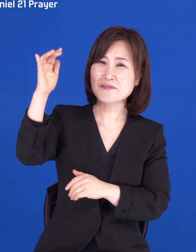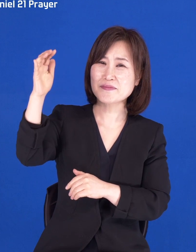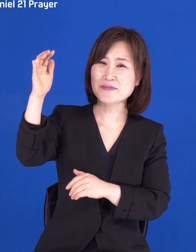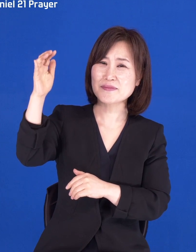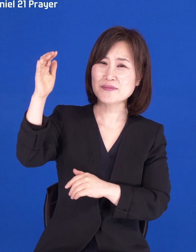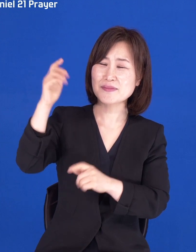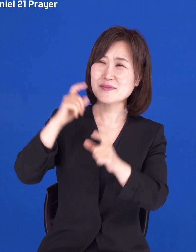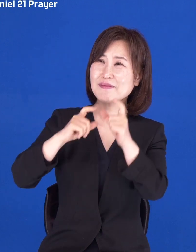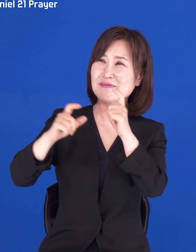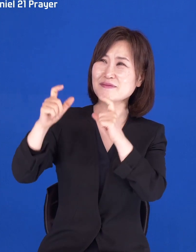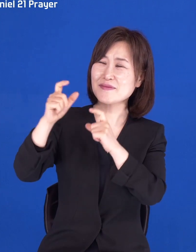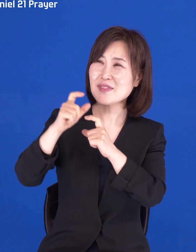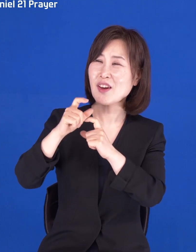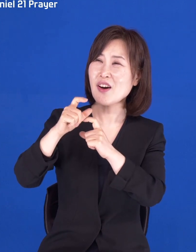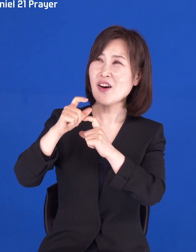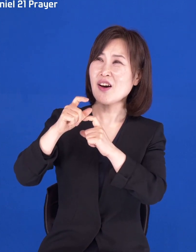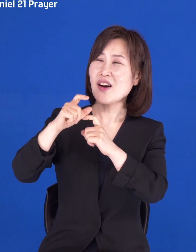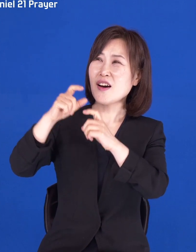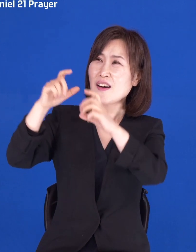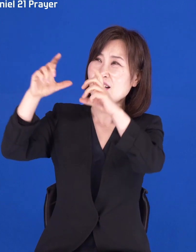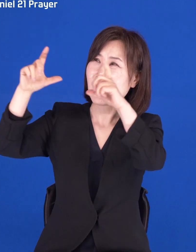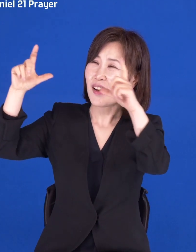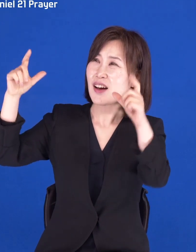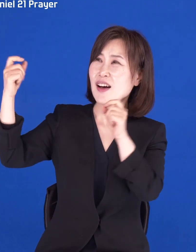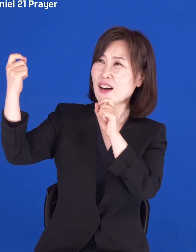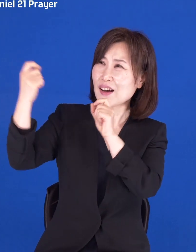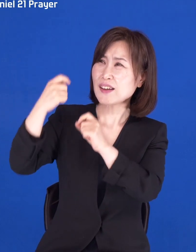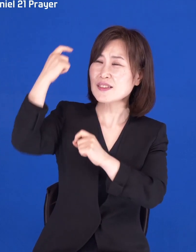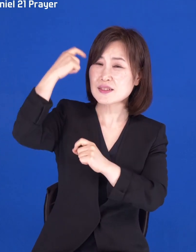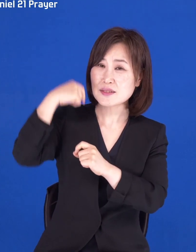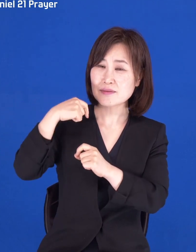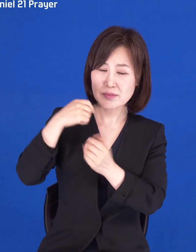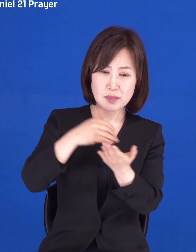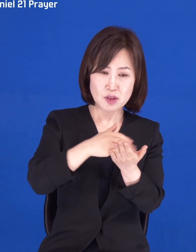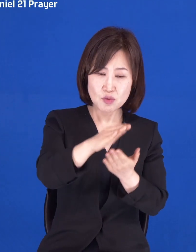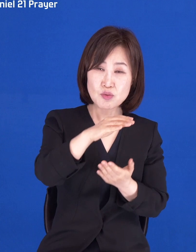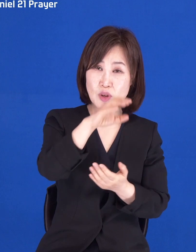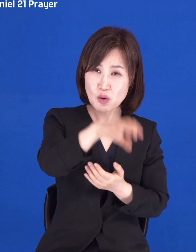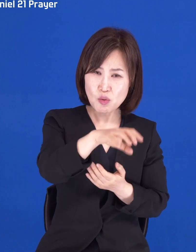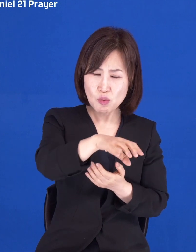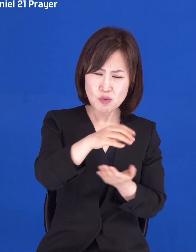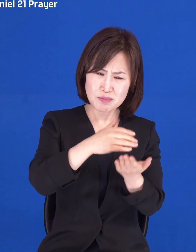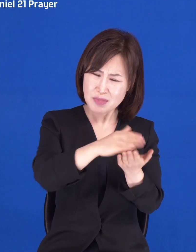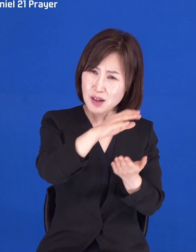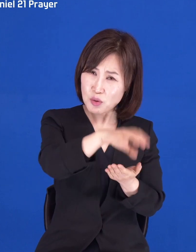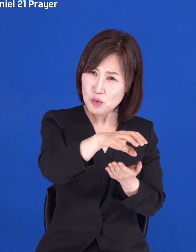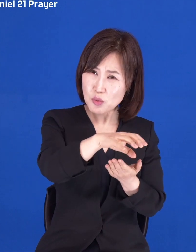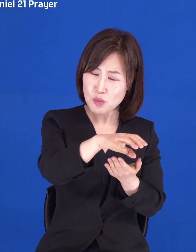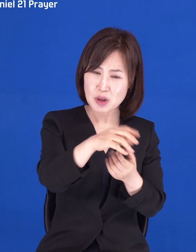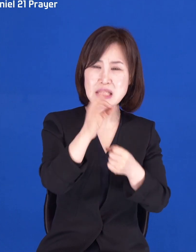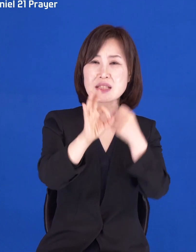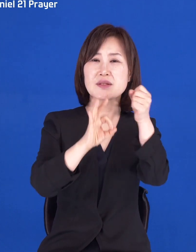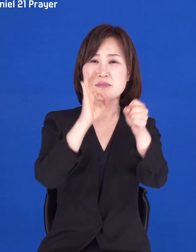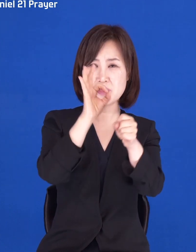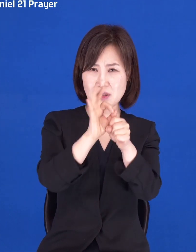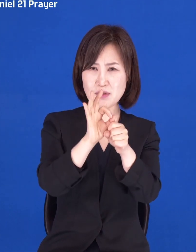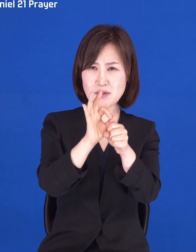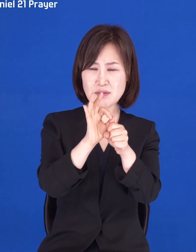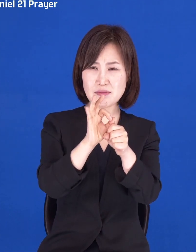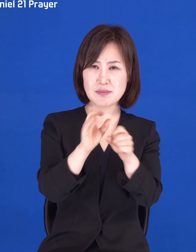더 커져만 갔습니다. 그렇게 주방지에서 10년을 살았습니다.